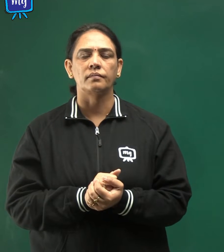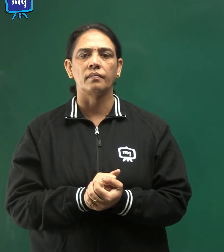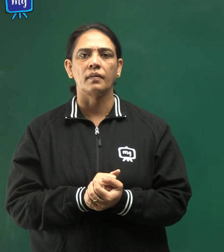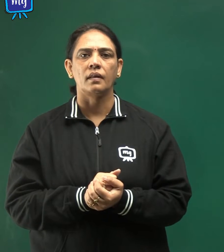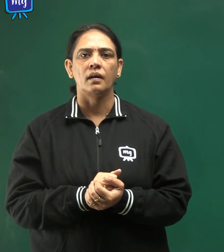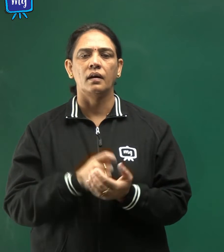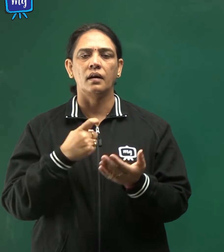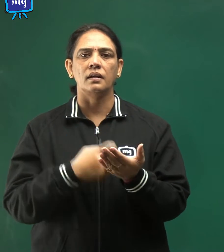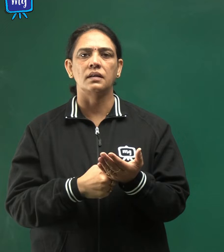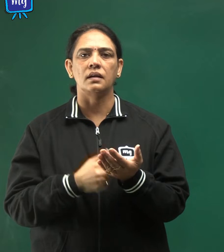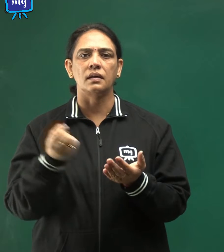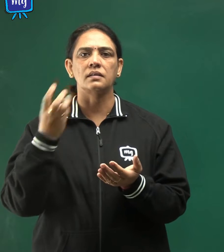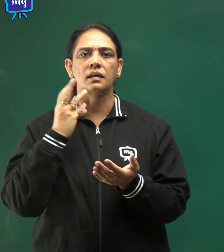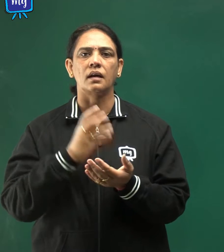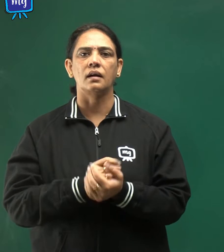परिणामों की संख्या